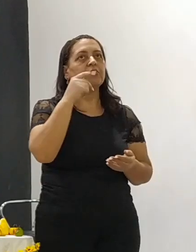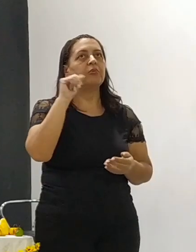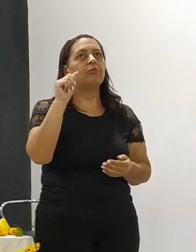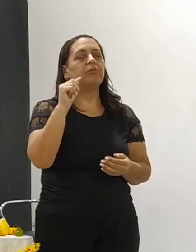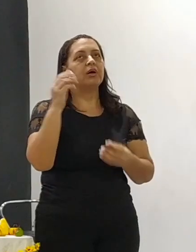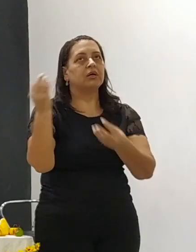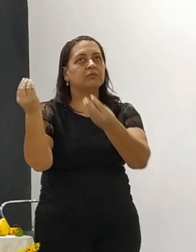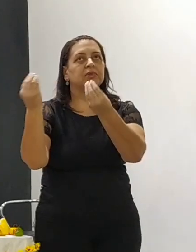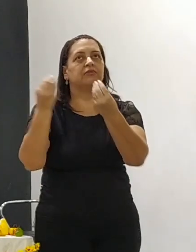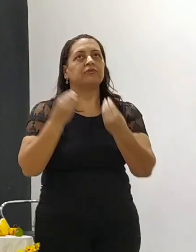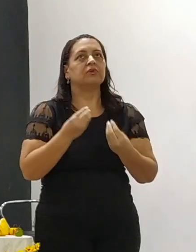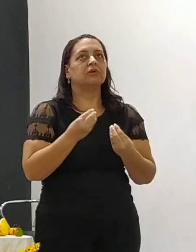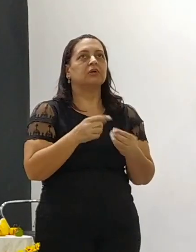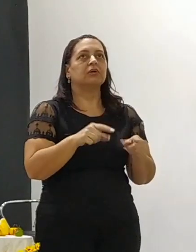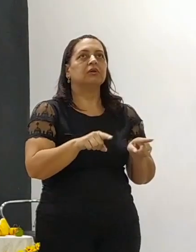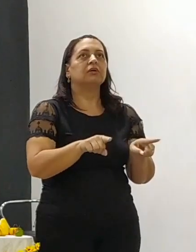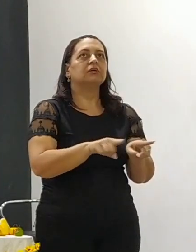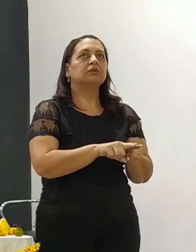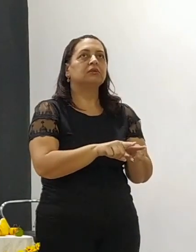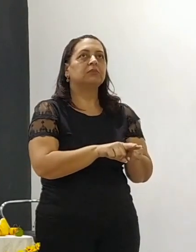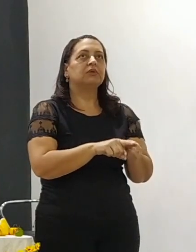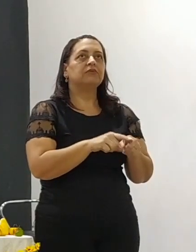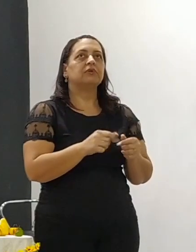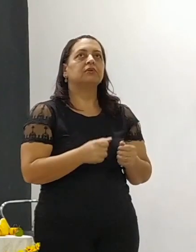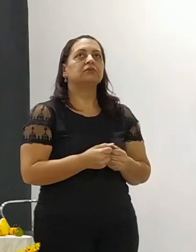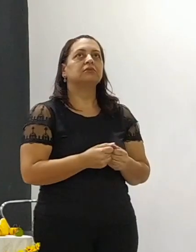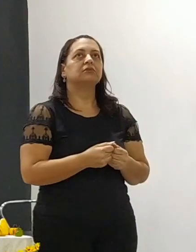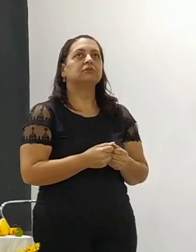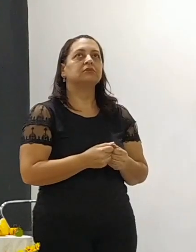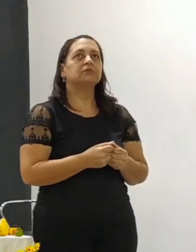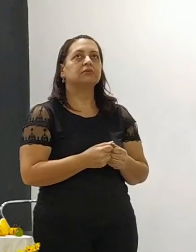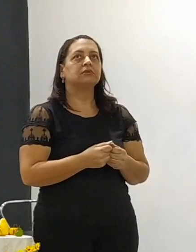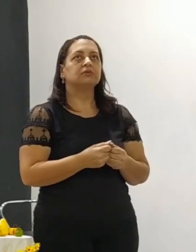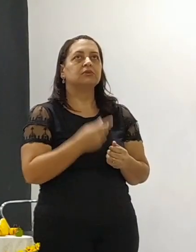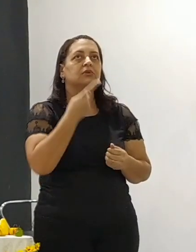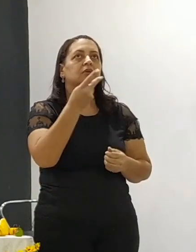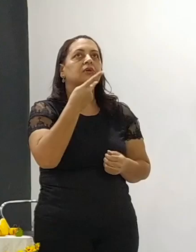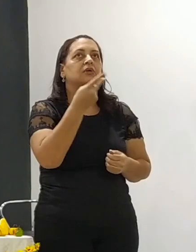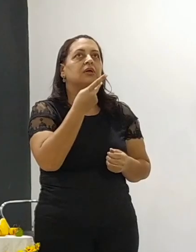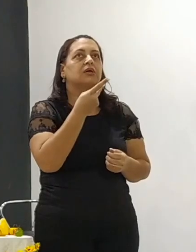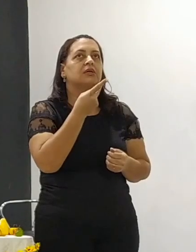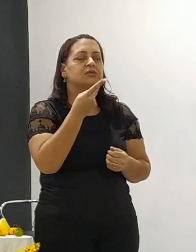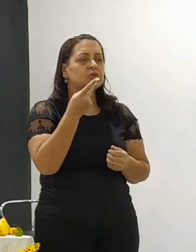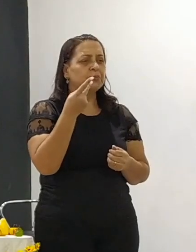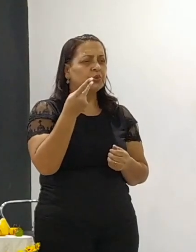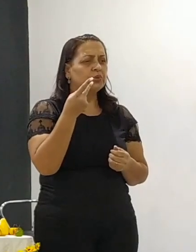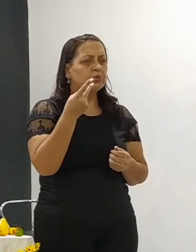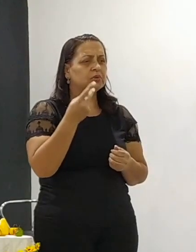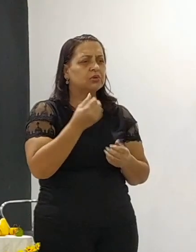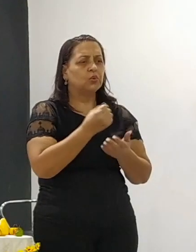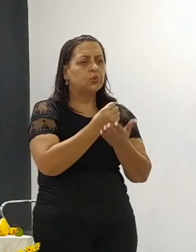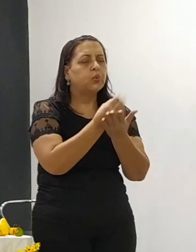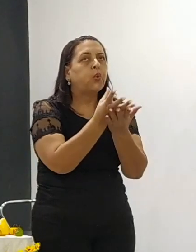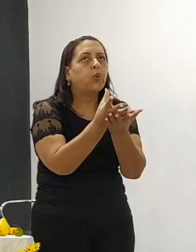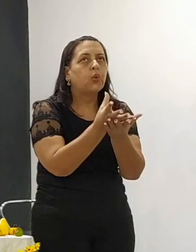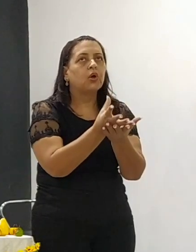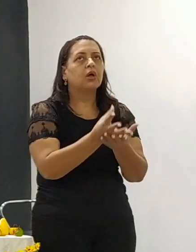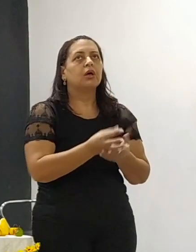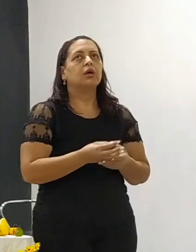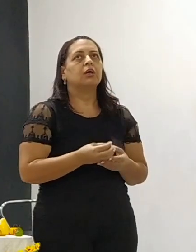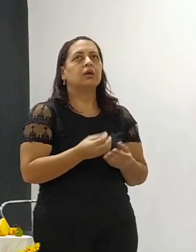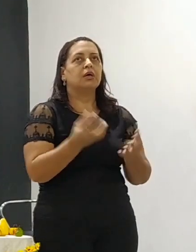enviou, também eu vos envio a vós. E havendo dito isto, assoprou sobre eles e